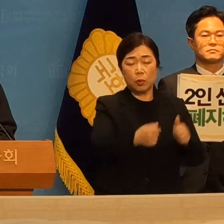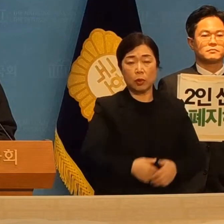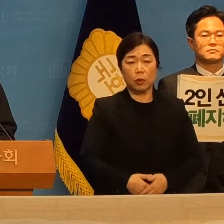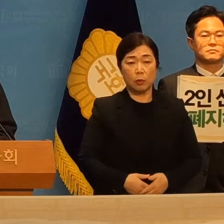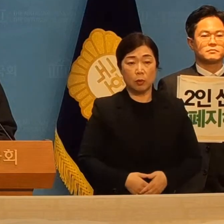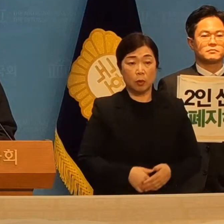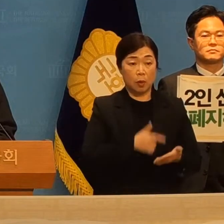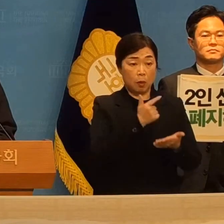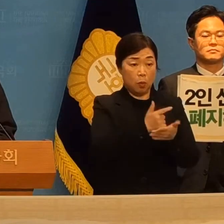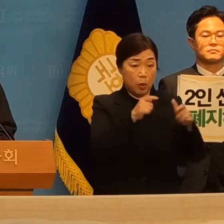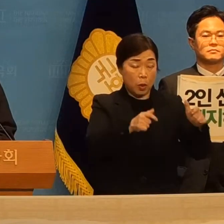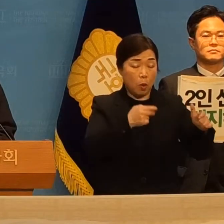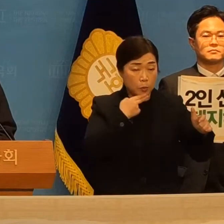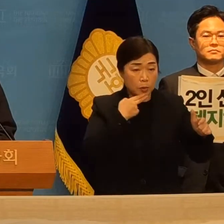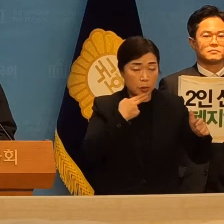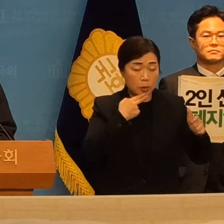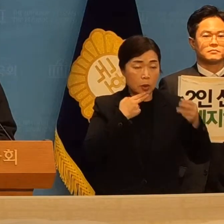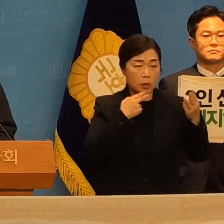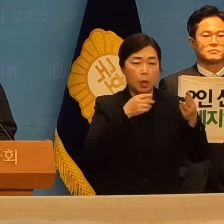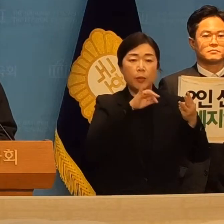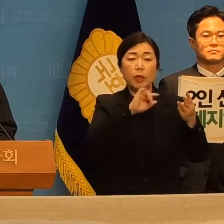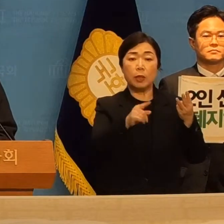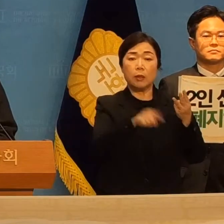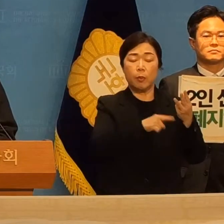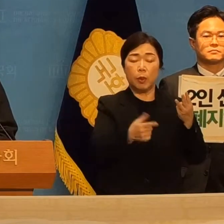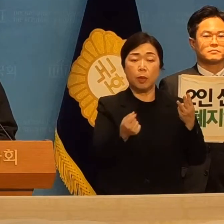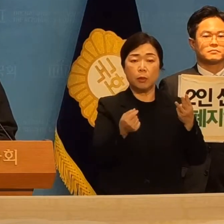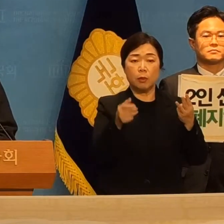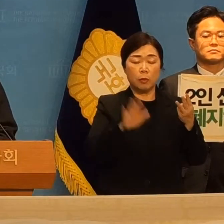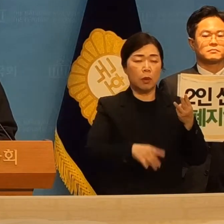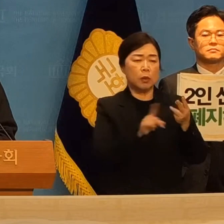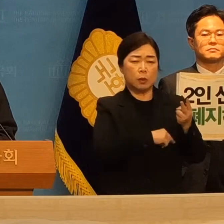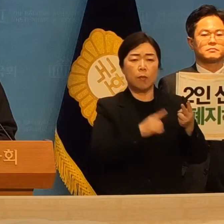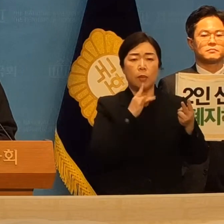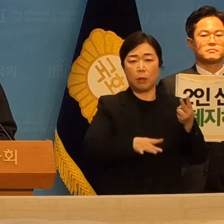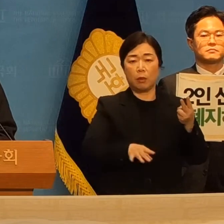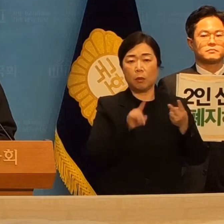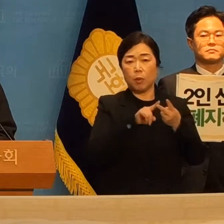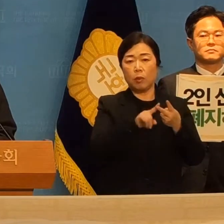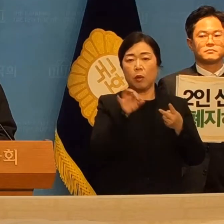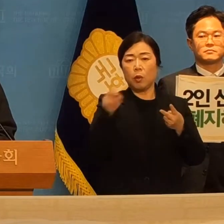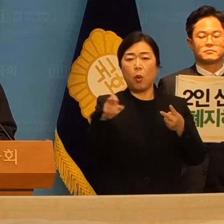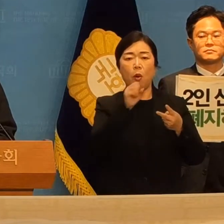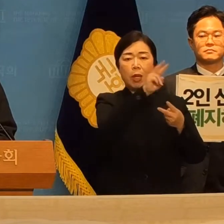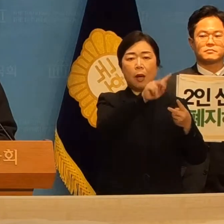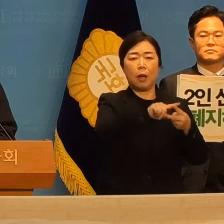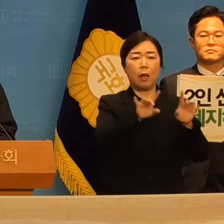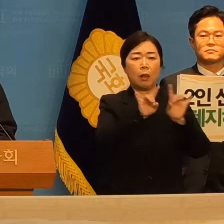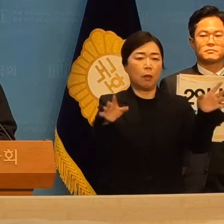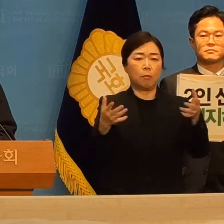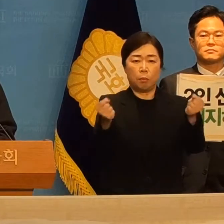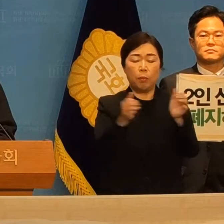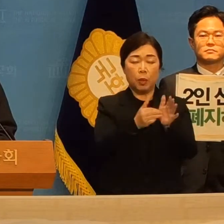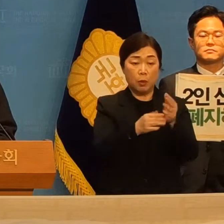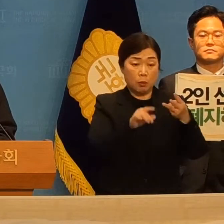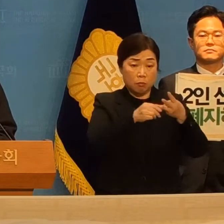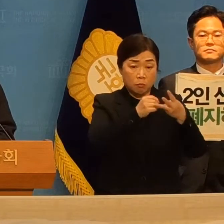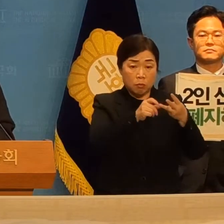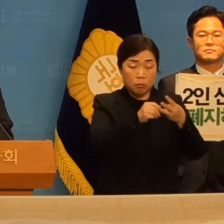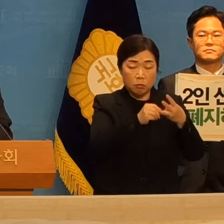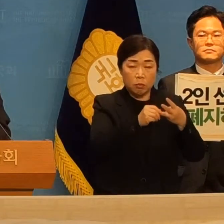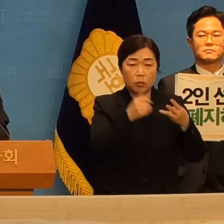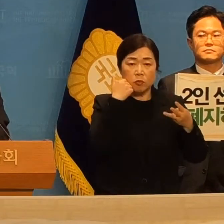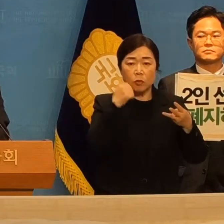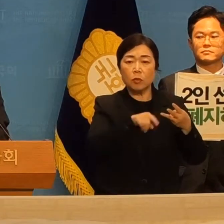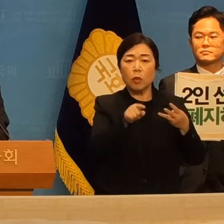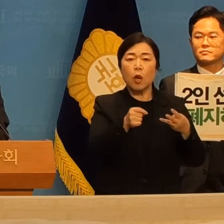2인 선거구가 발생합니다. 소수정당 배제, 거대 정당 독점 구조라 지적받아왔던 작은 선거구로 후퇴하는